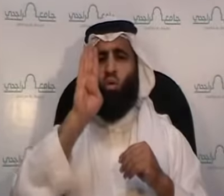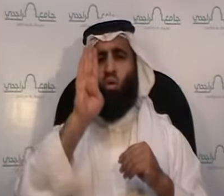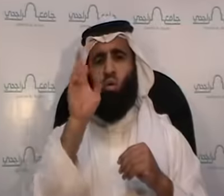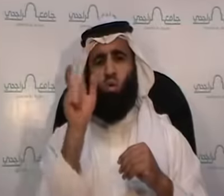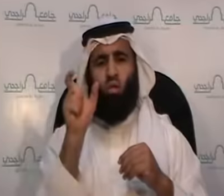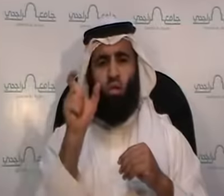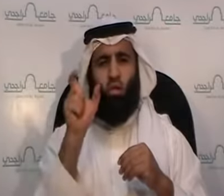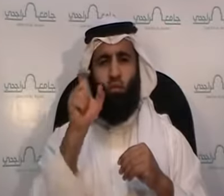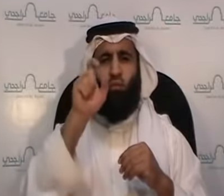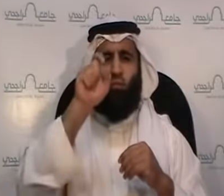له كن